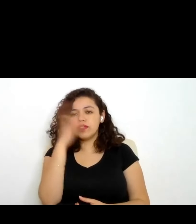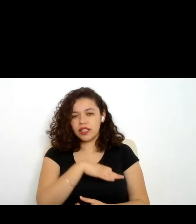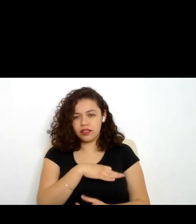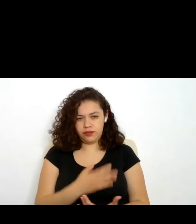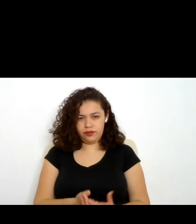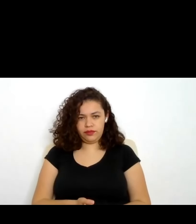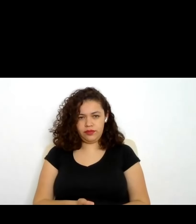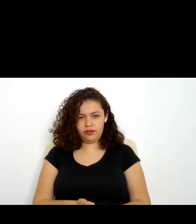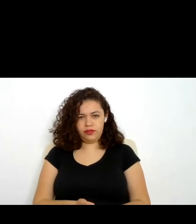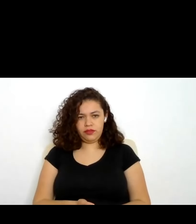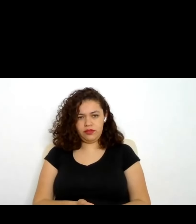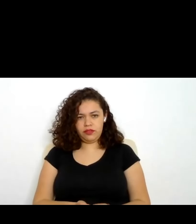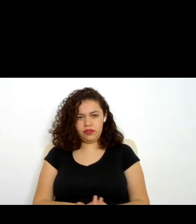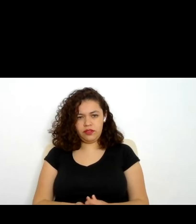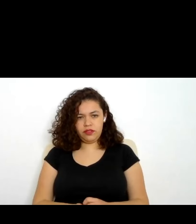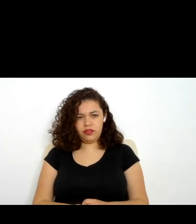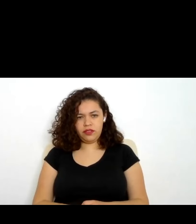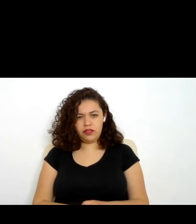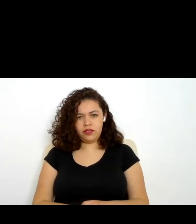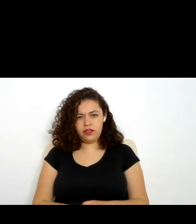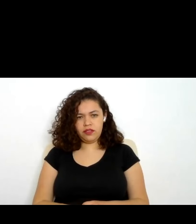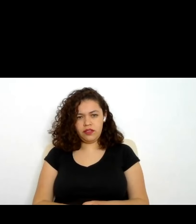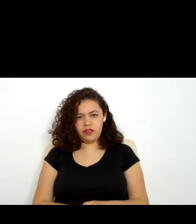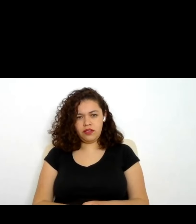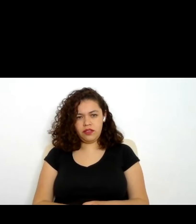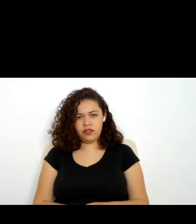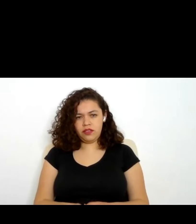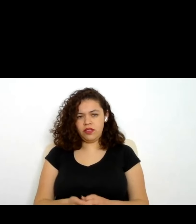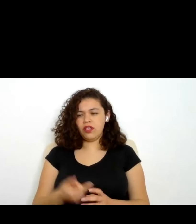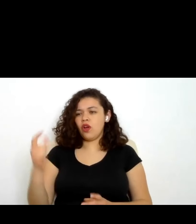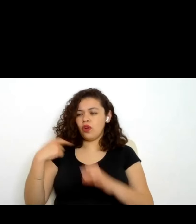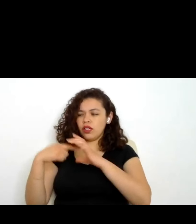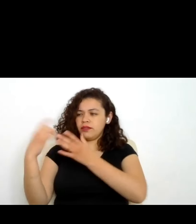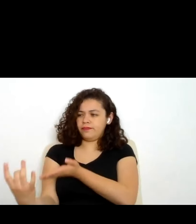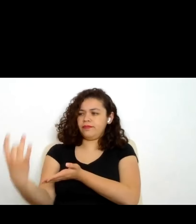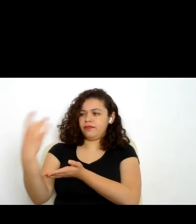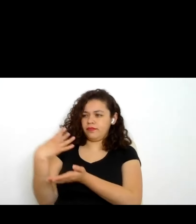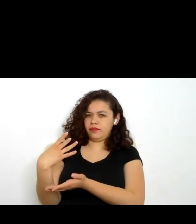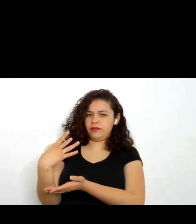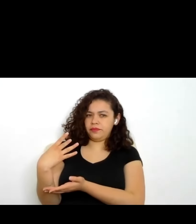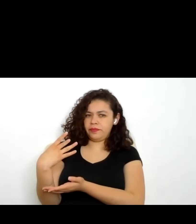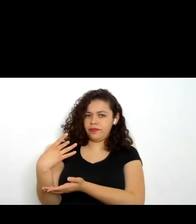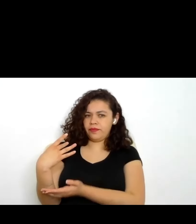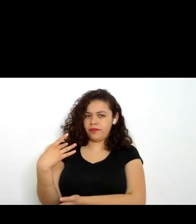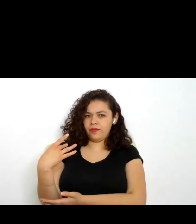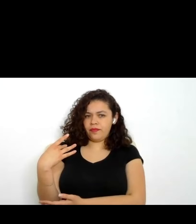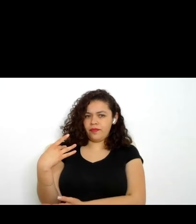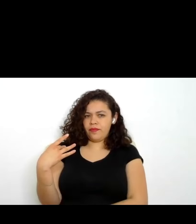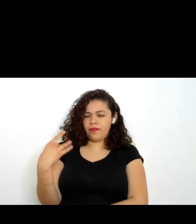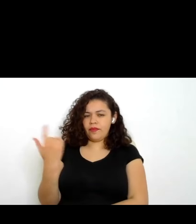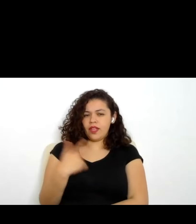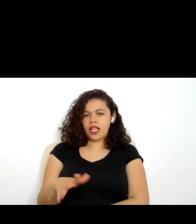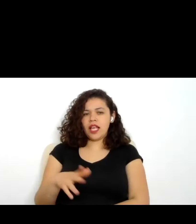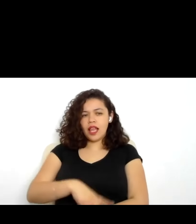de los datos personales. Entonces, cuando a mí me llega el correo, el titular necesita anexar copia de su